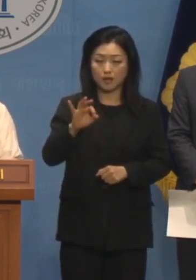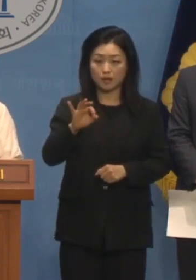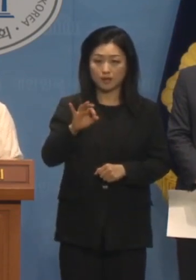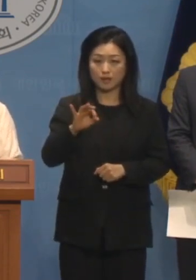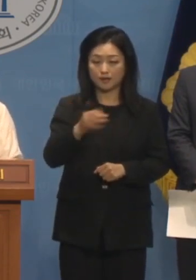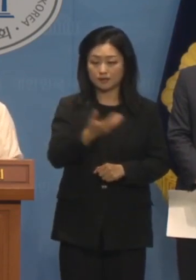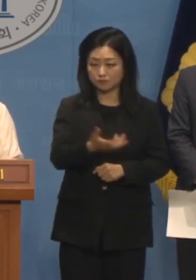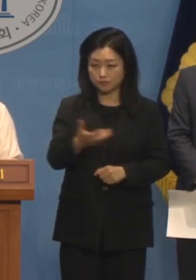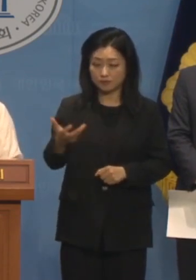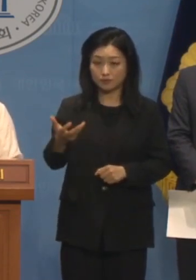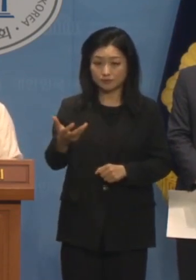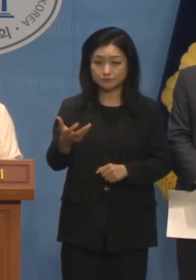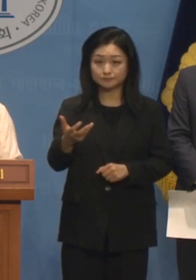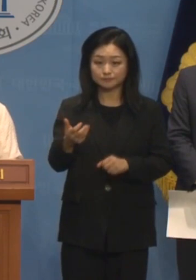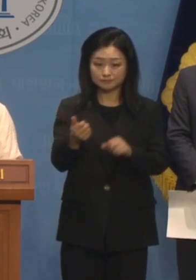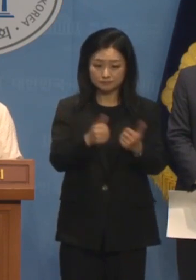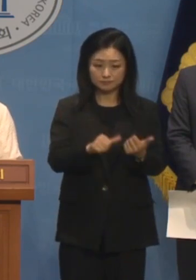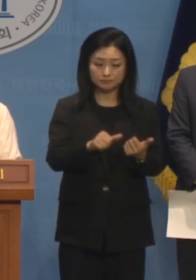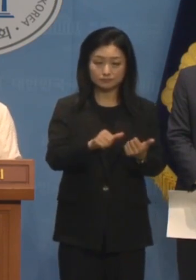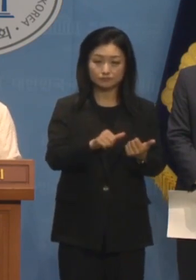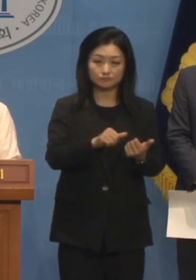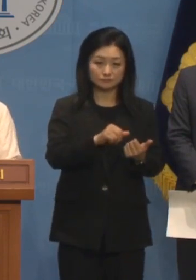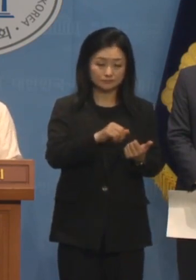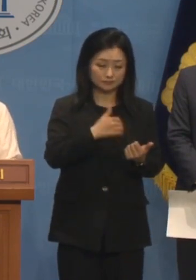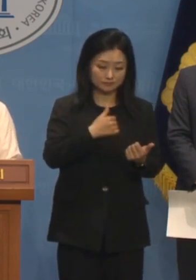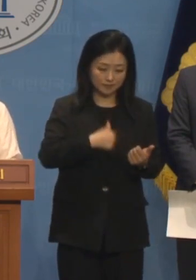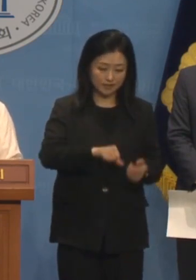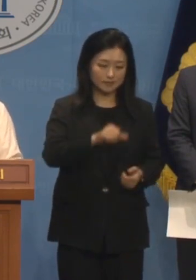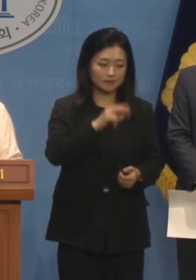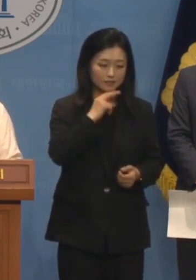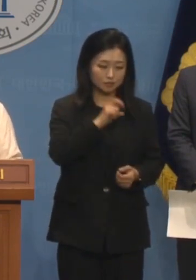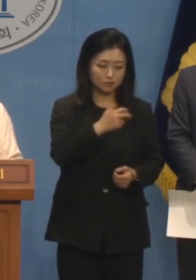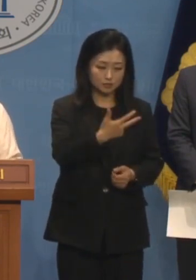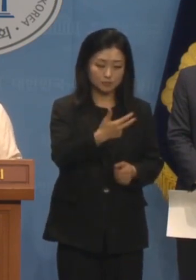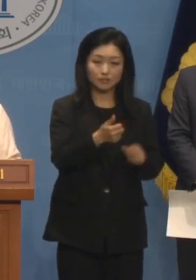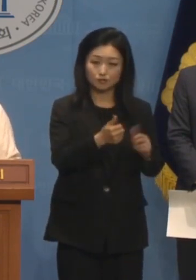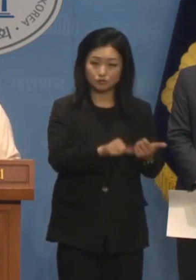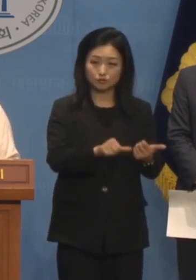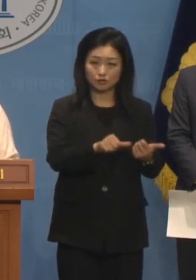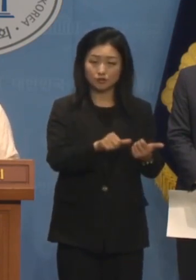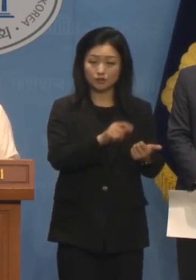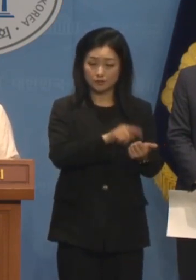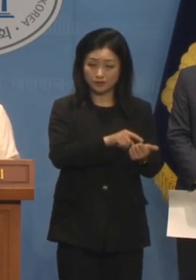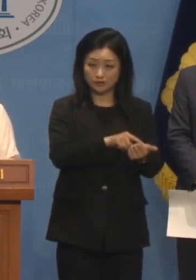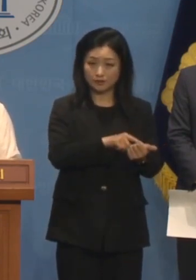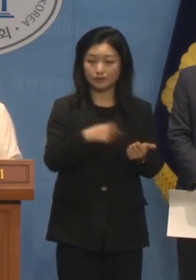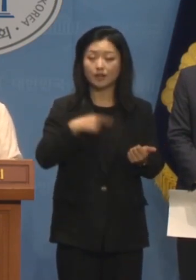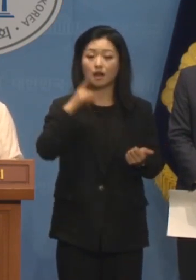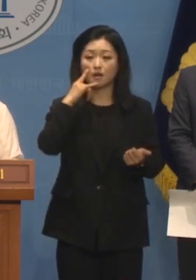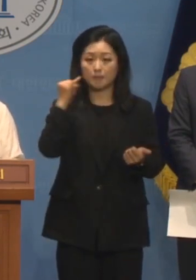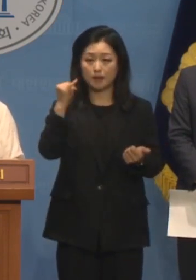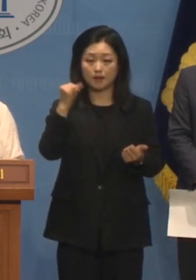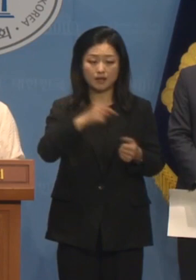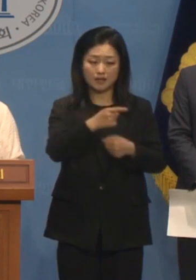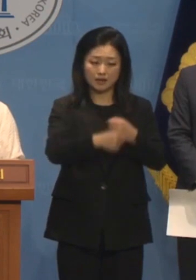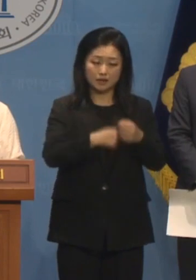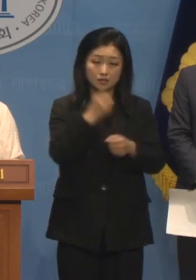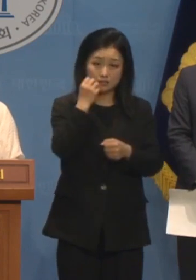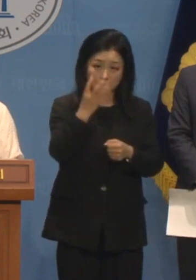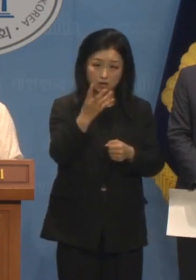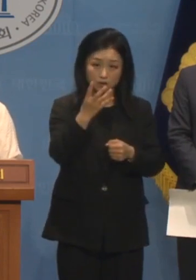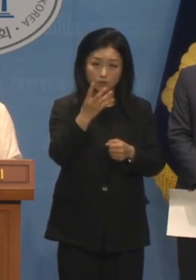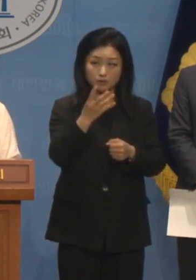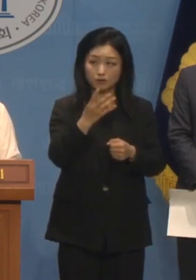사망한 27세 청년 장덕준의 엄마입니다. 덕준이는 쿠팡에서 일을 한 지 1년 4개월 만에